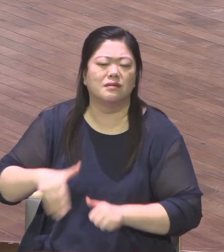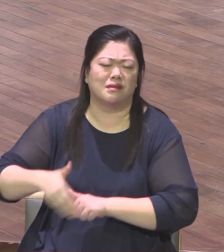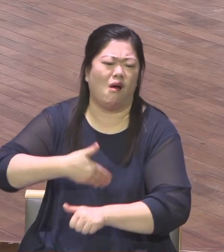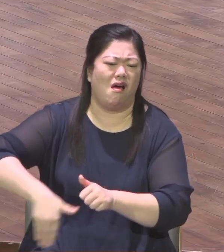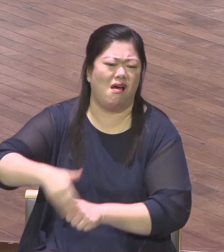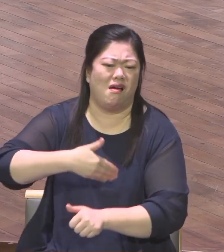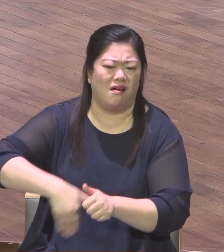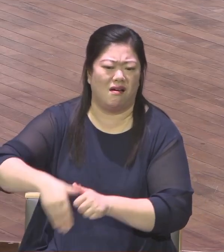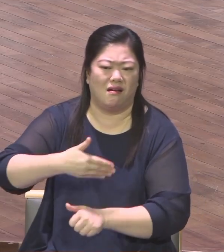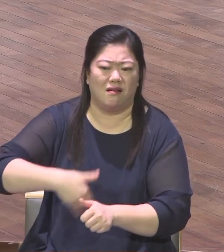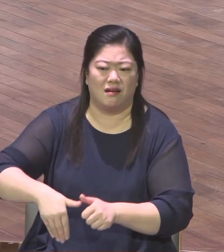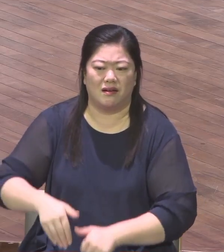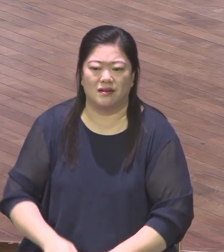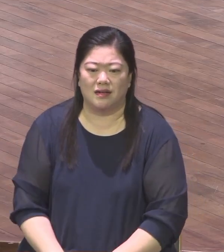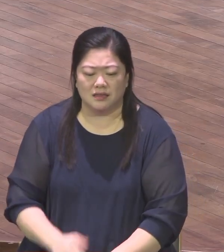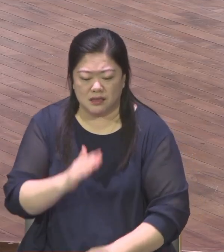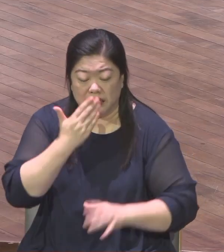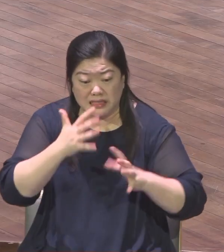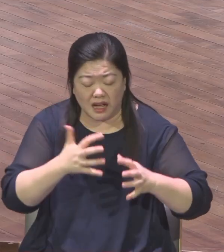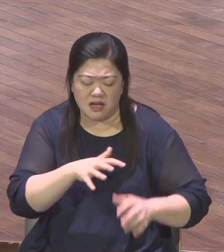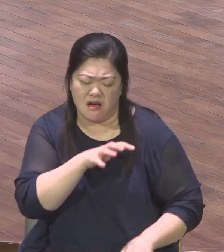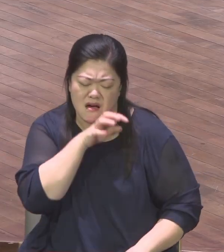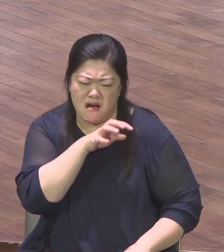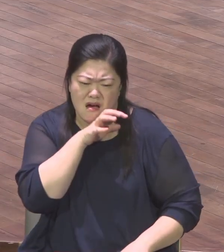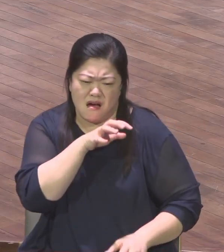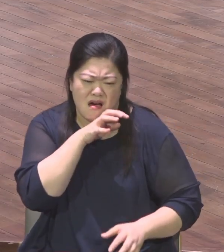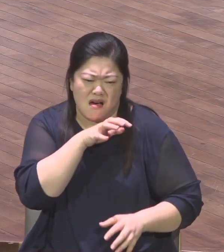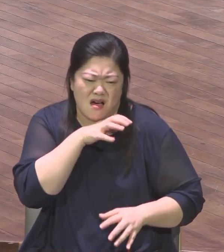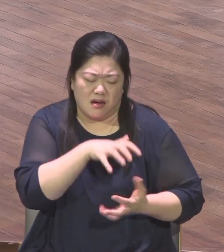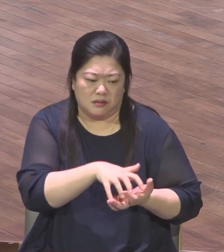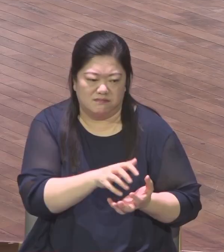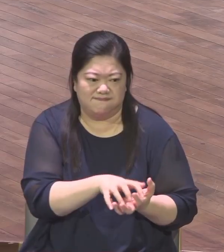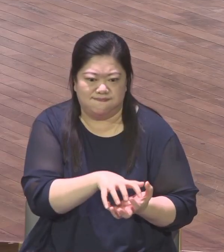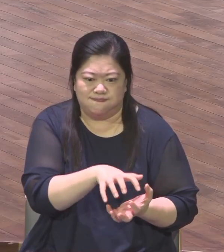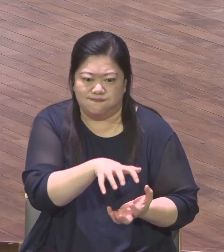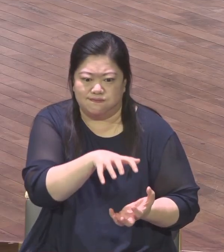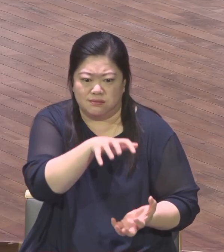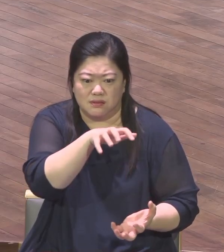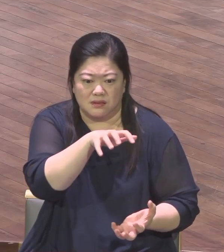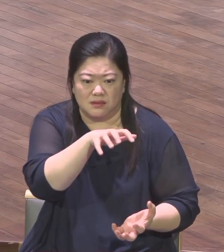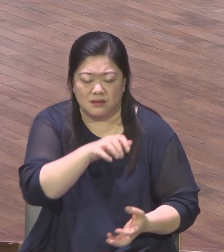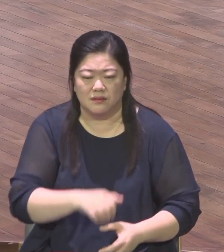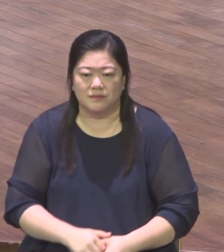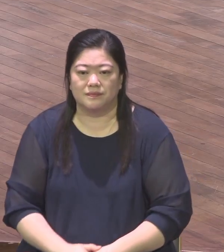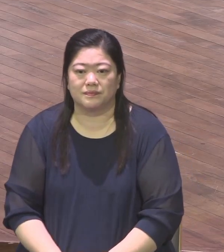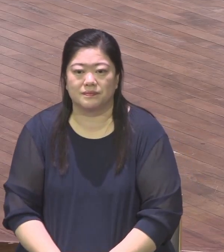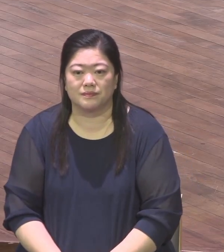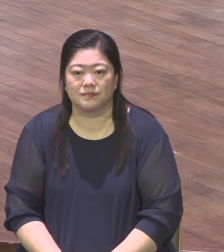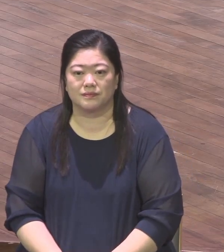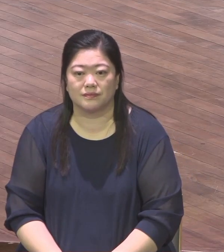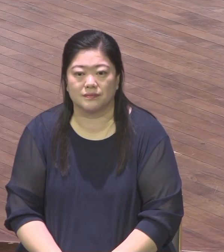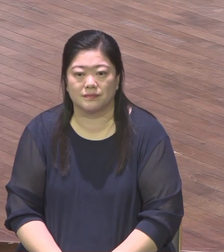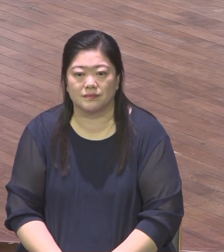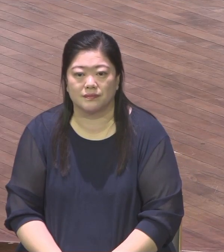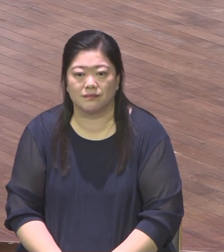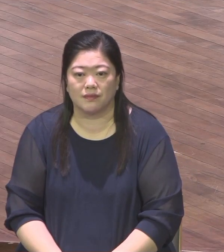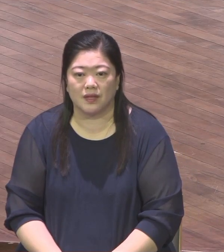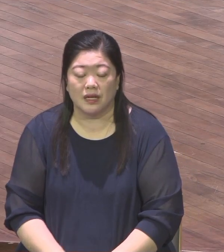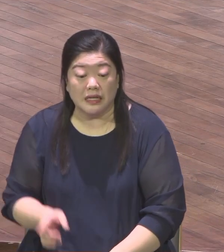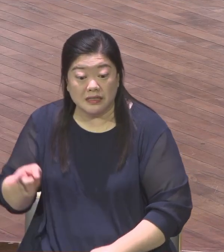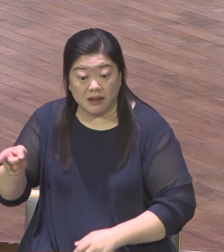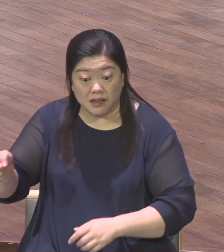안 돼서 왕족 출신이었던 친암몬파 이스마엘에게 피살을